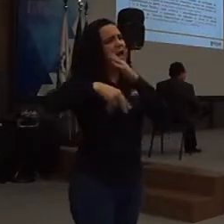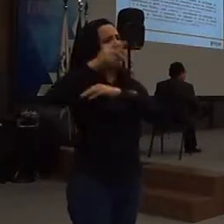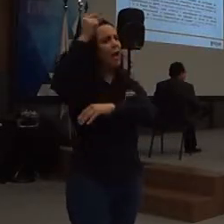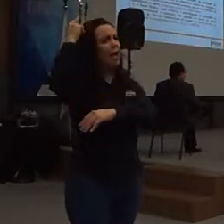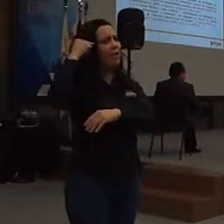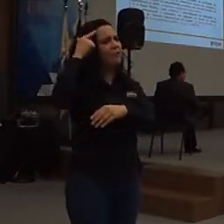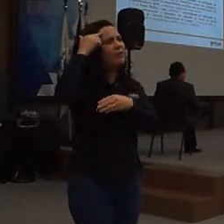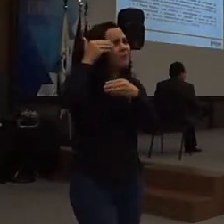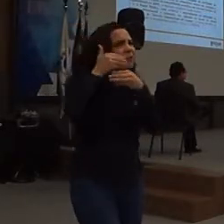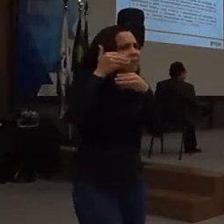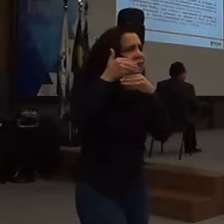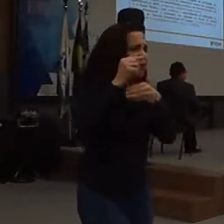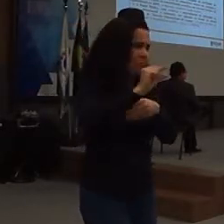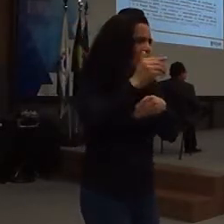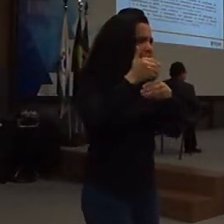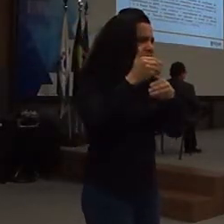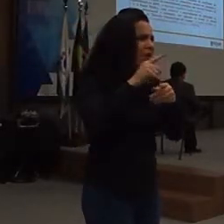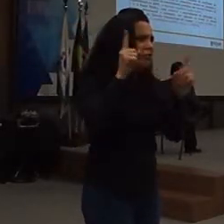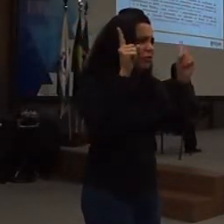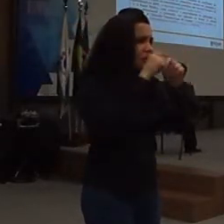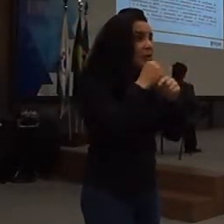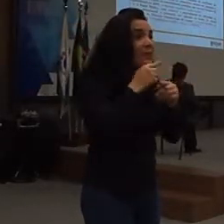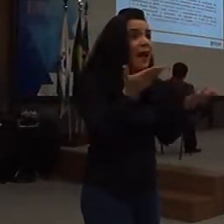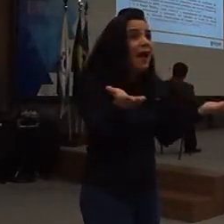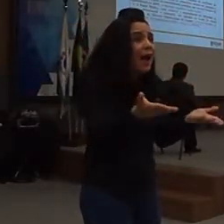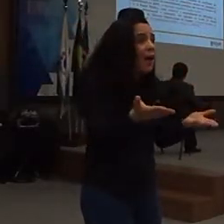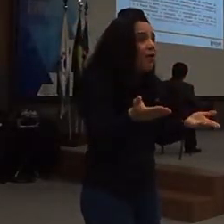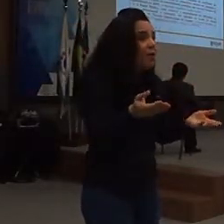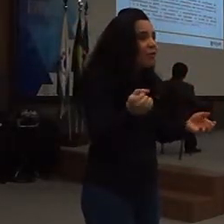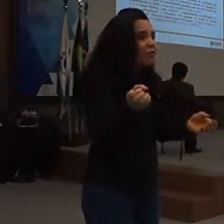mudar. Pode mudar, por favor, para mim?